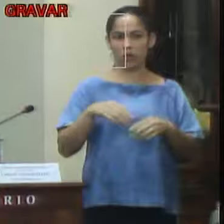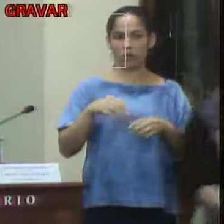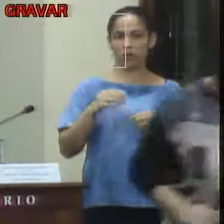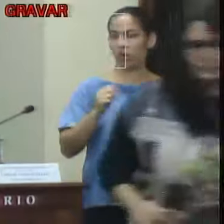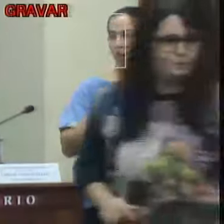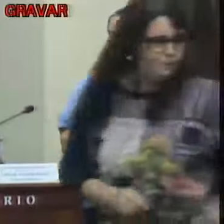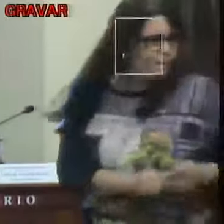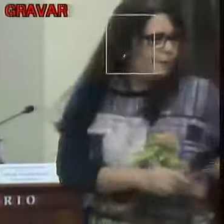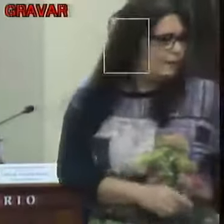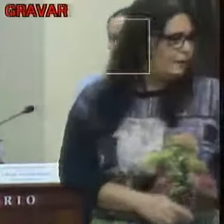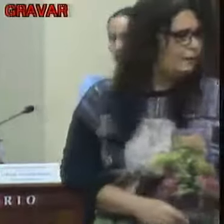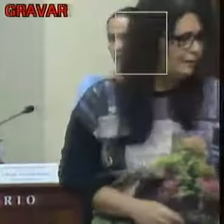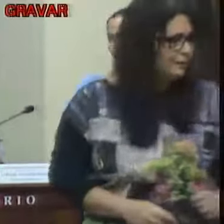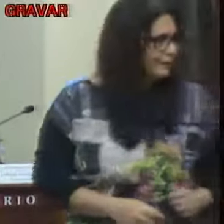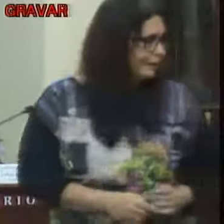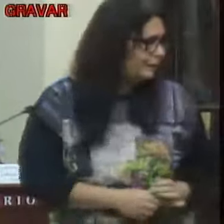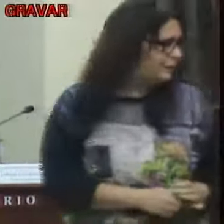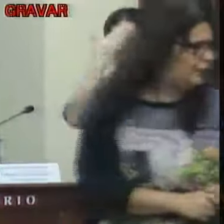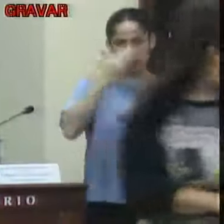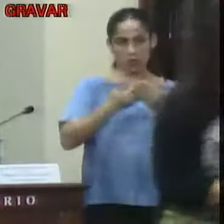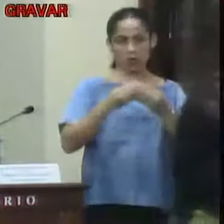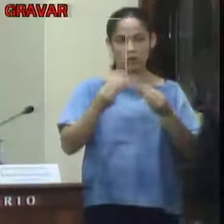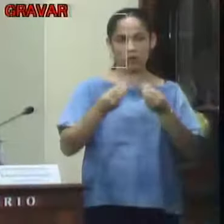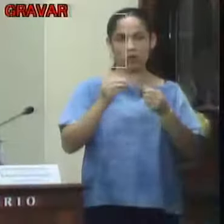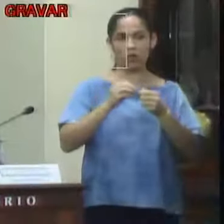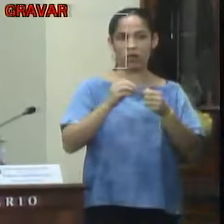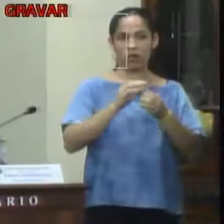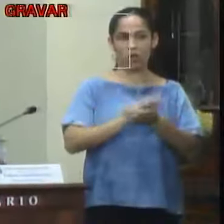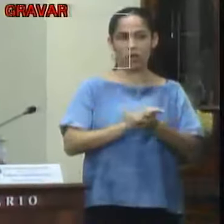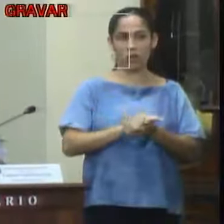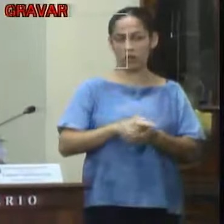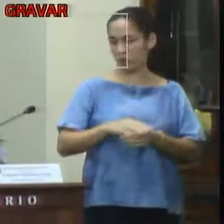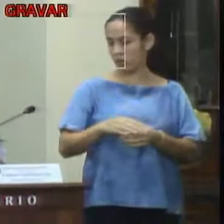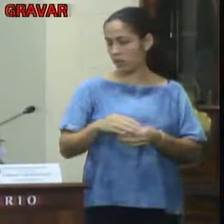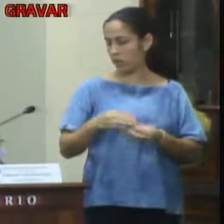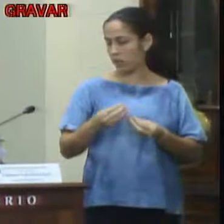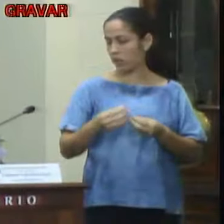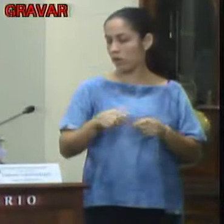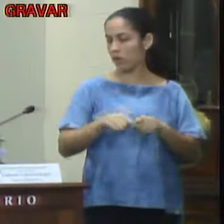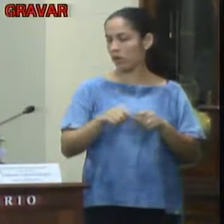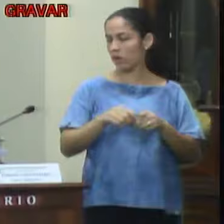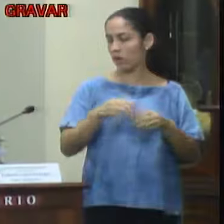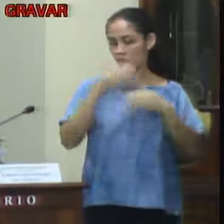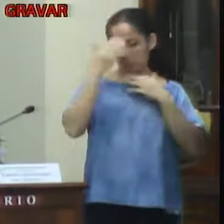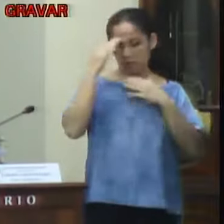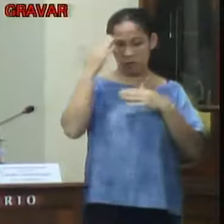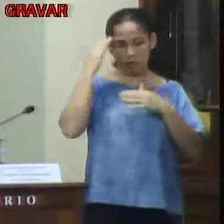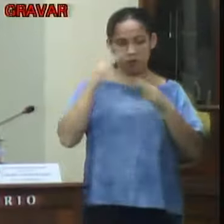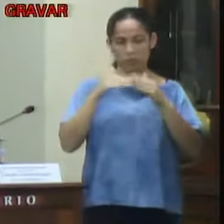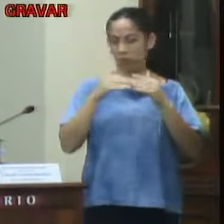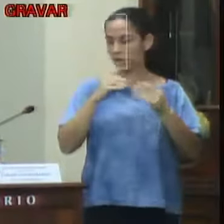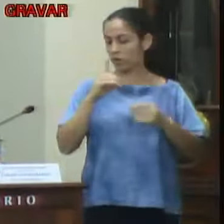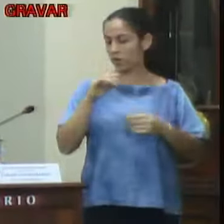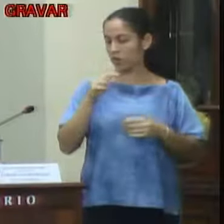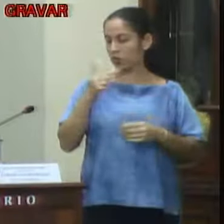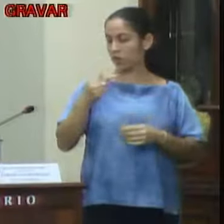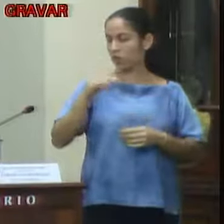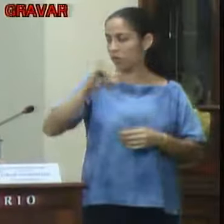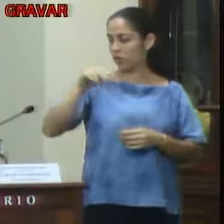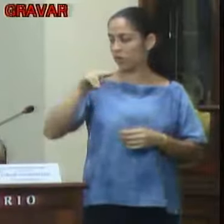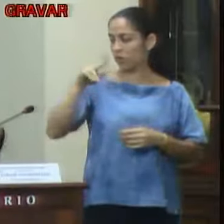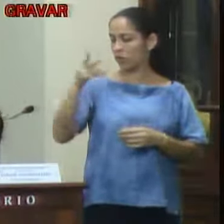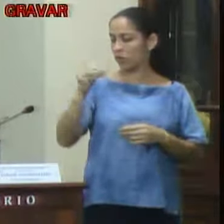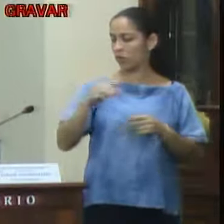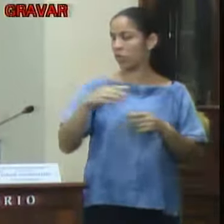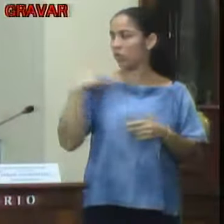EFECAM. Certos que seremos atendidos em mais este pleito, reiteramos nosso protesto de estima e levado à consideração. Sala das sessões, 7 de junho